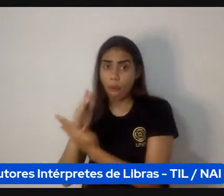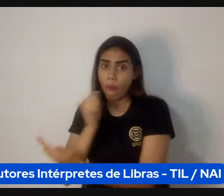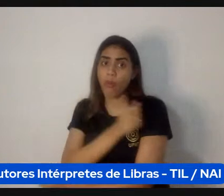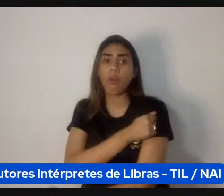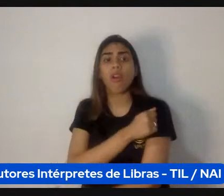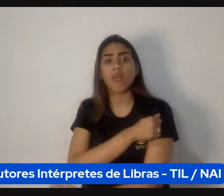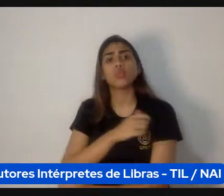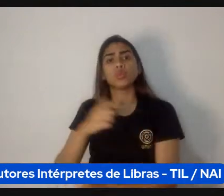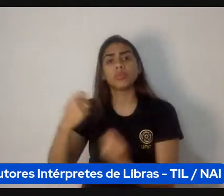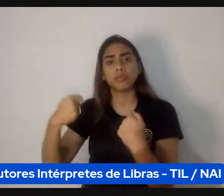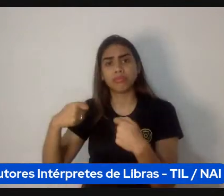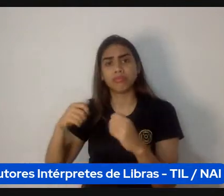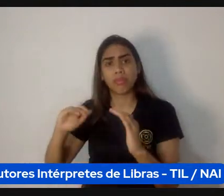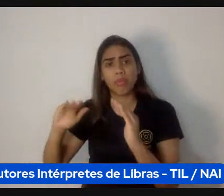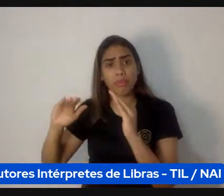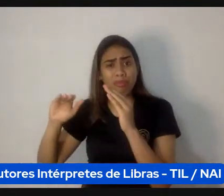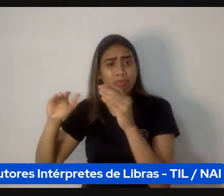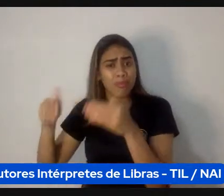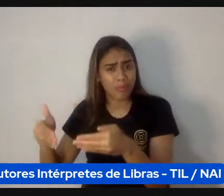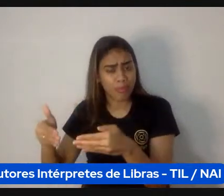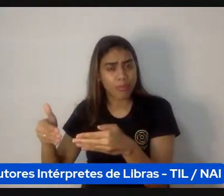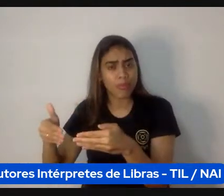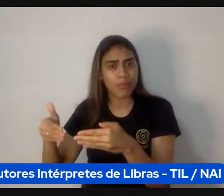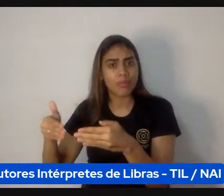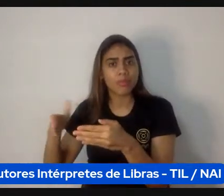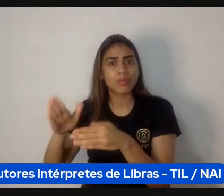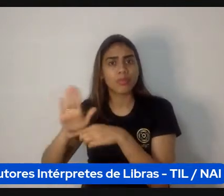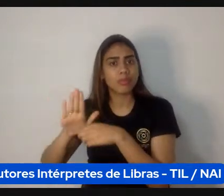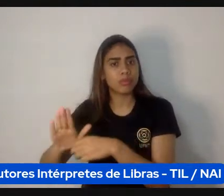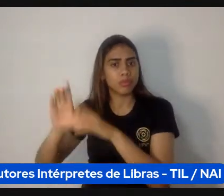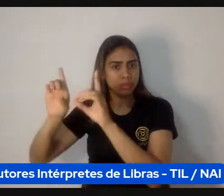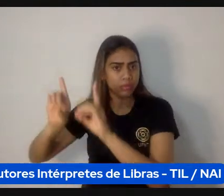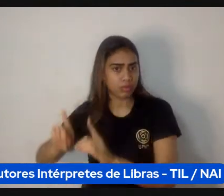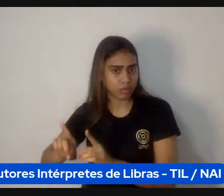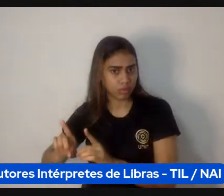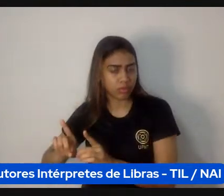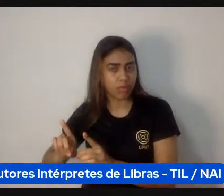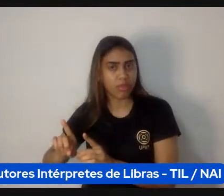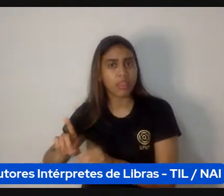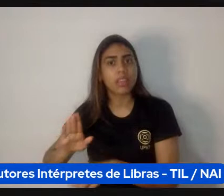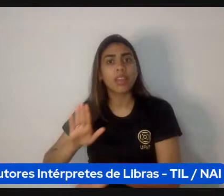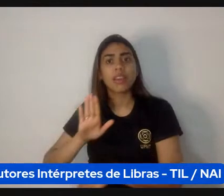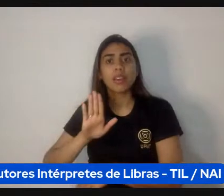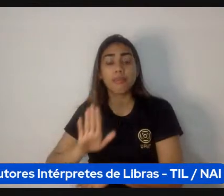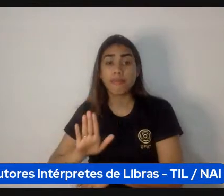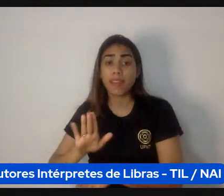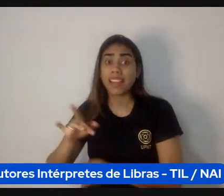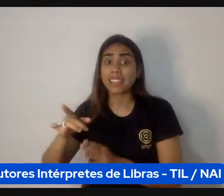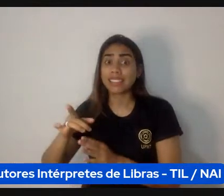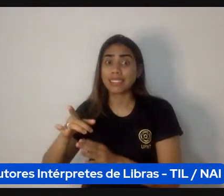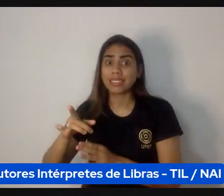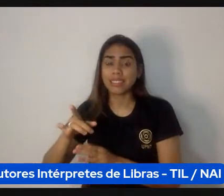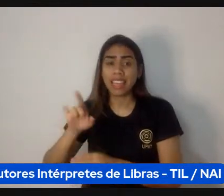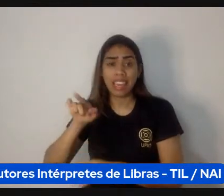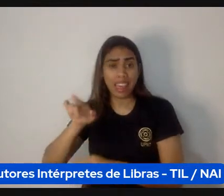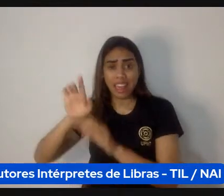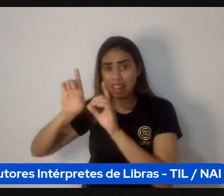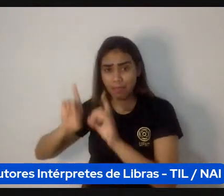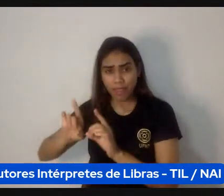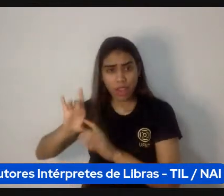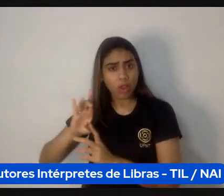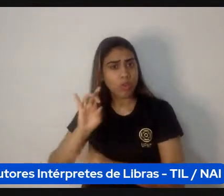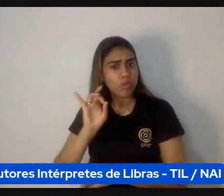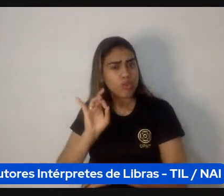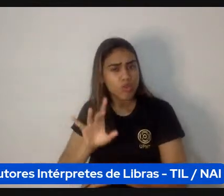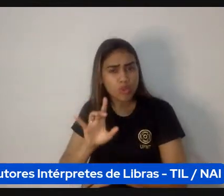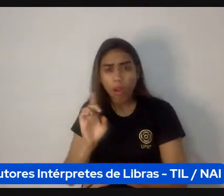adulto, com as mesmas necessidades. Então, há que se pensar que essas necessidades, elas precisam ser